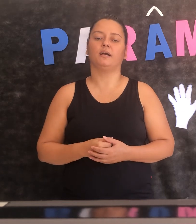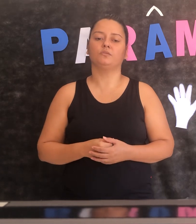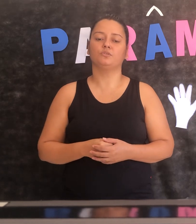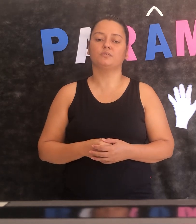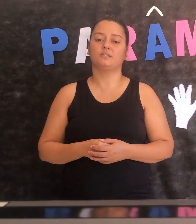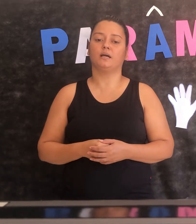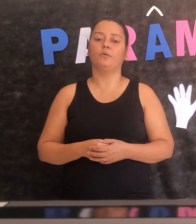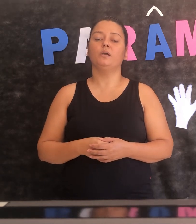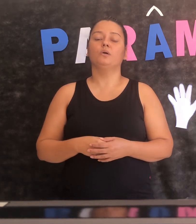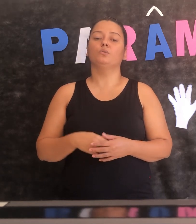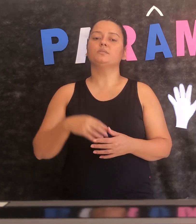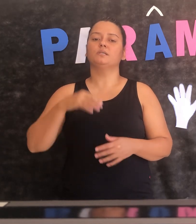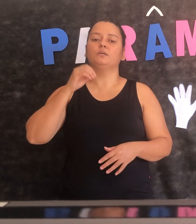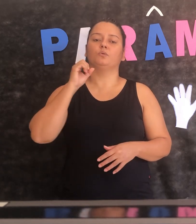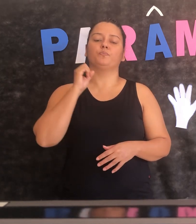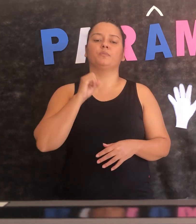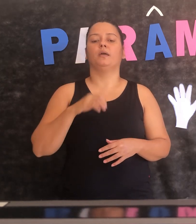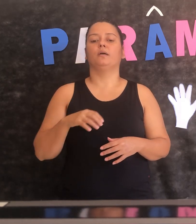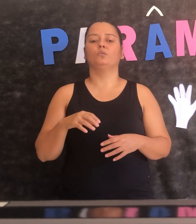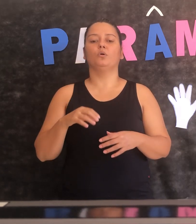de um sinal, usando